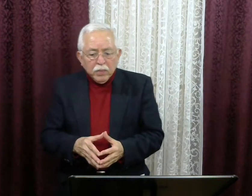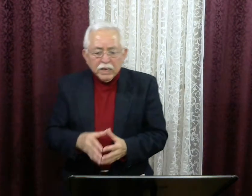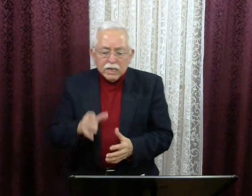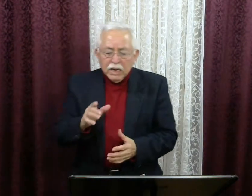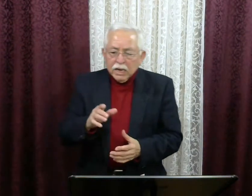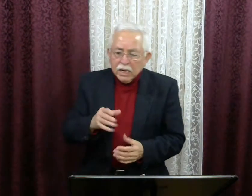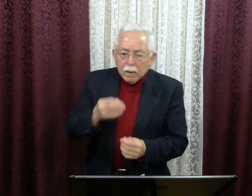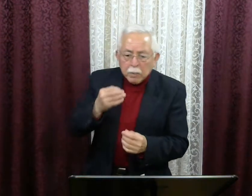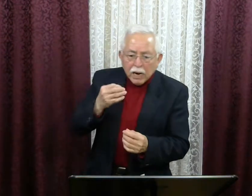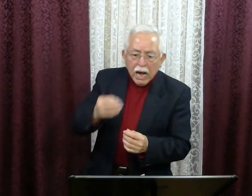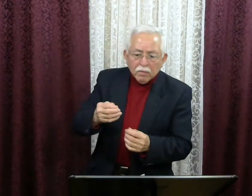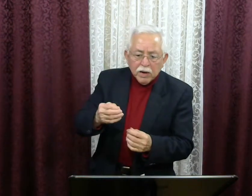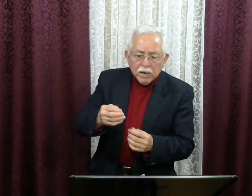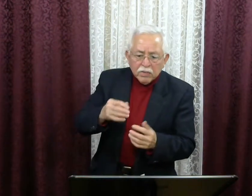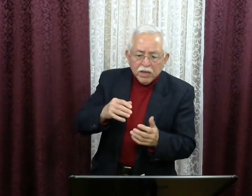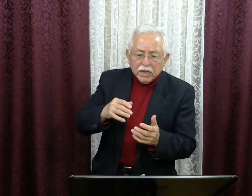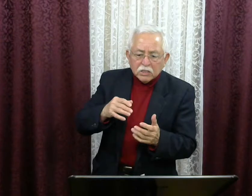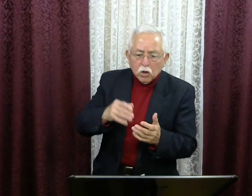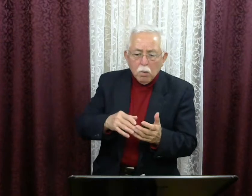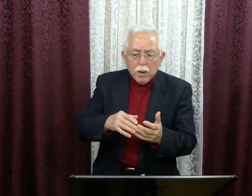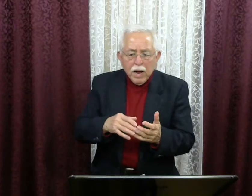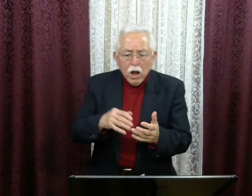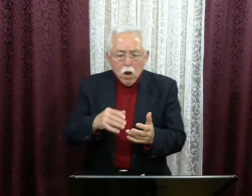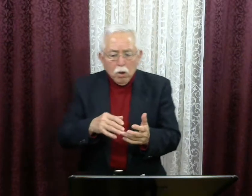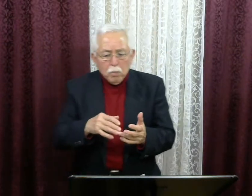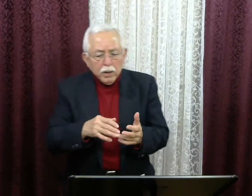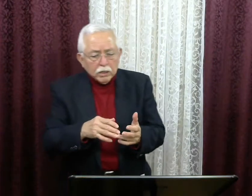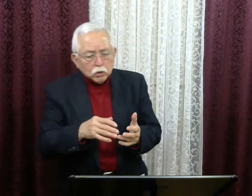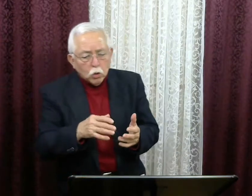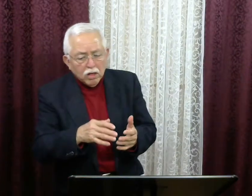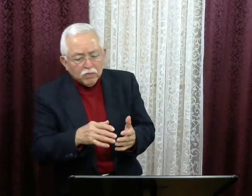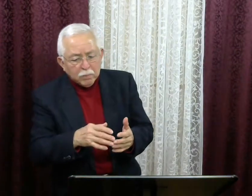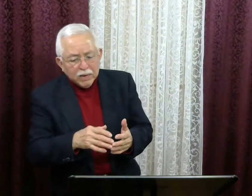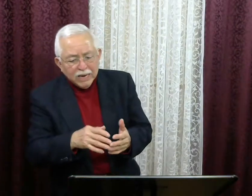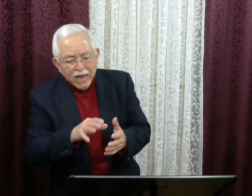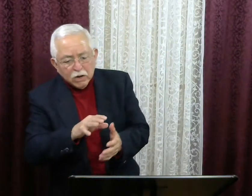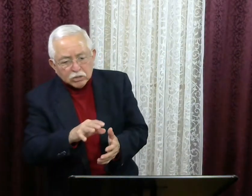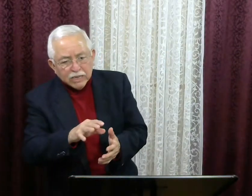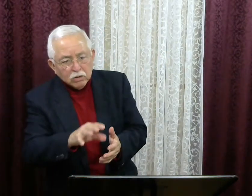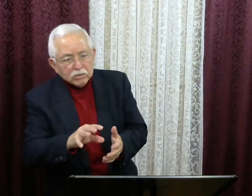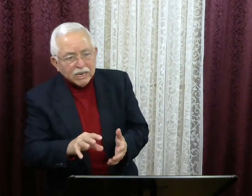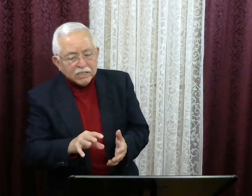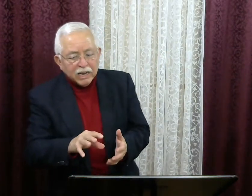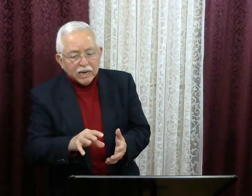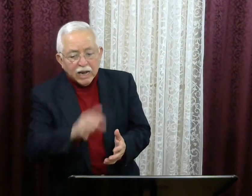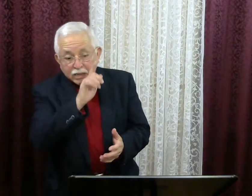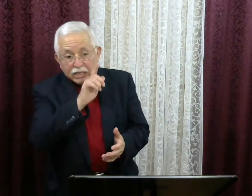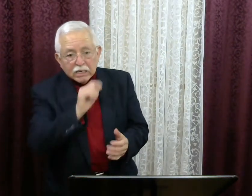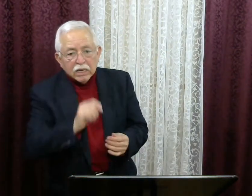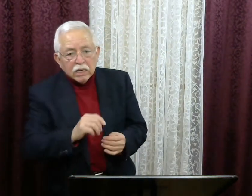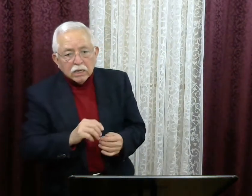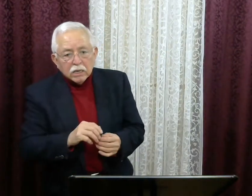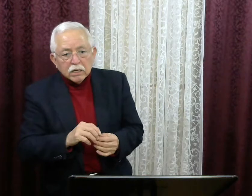Dice la palabra de quien toma nombre toda familia en los cielos y en la tierra. Dice,